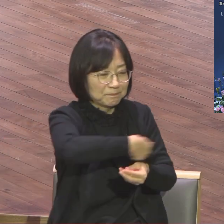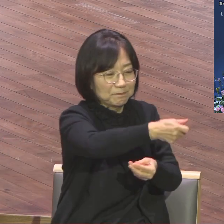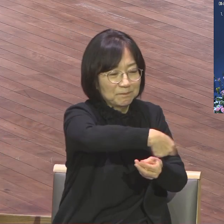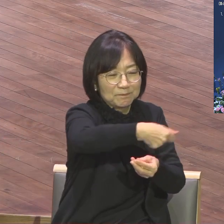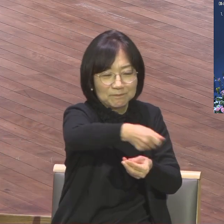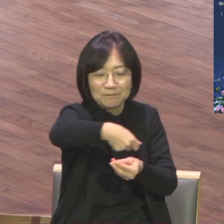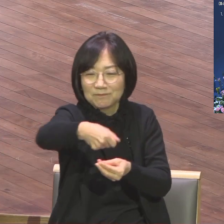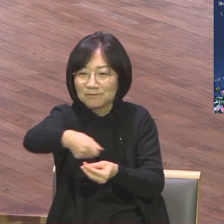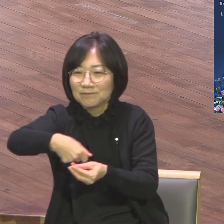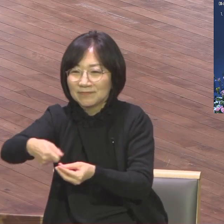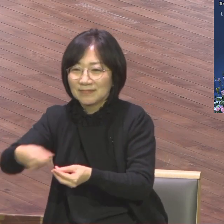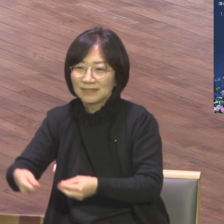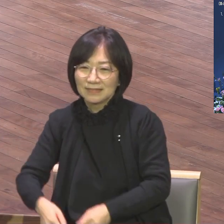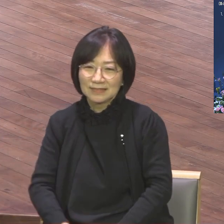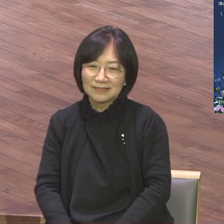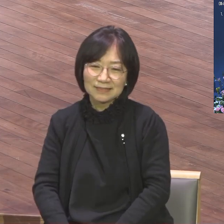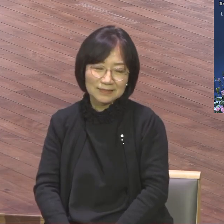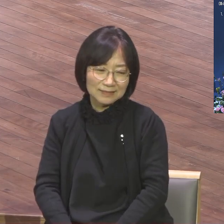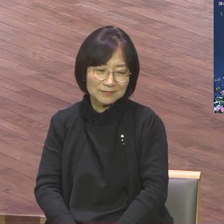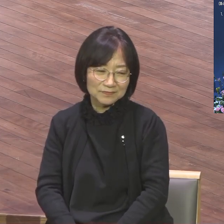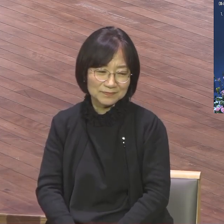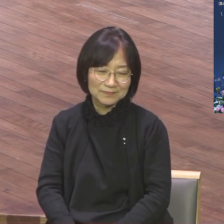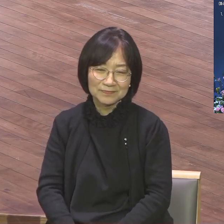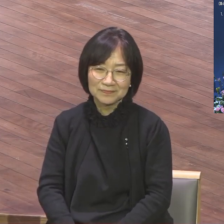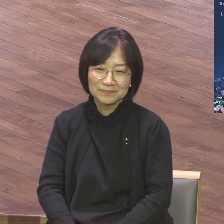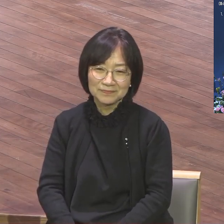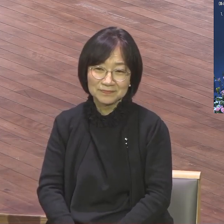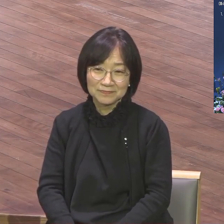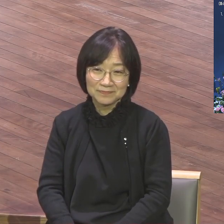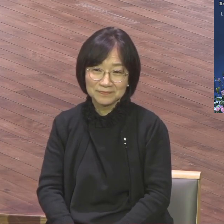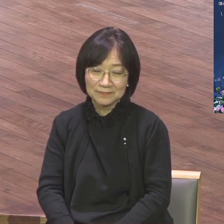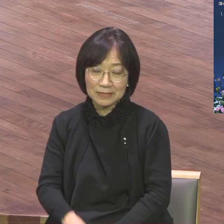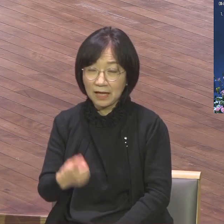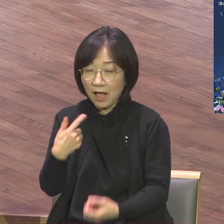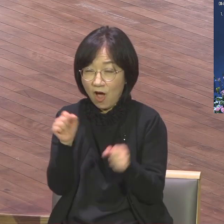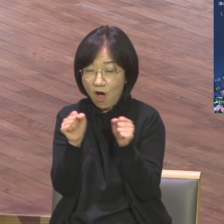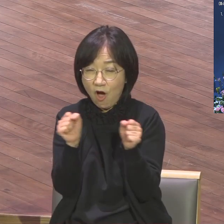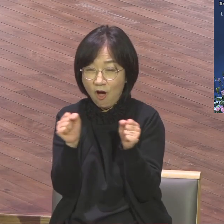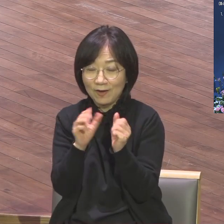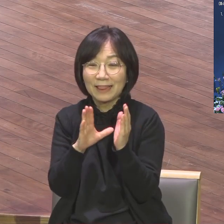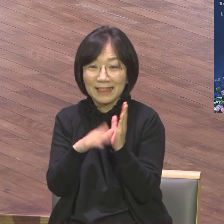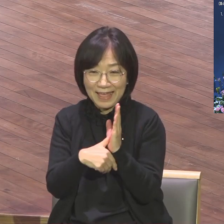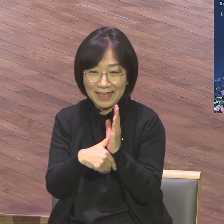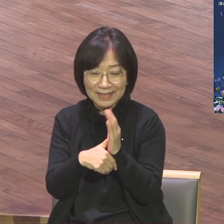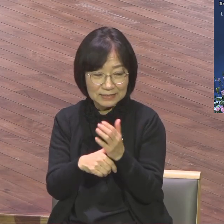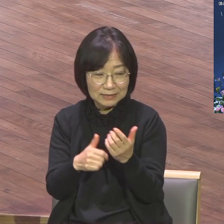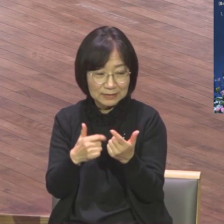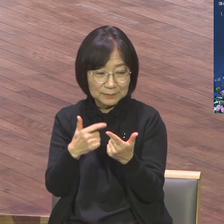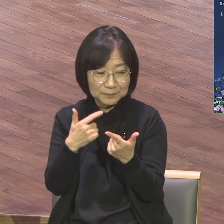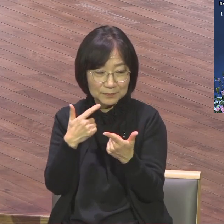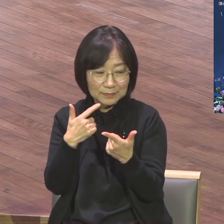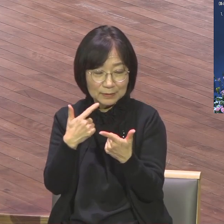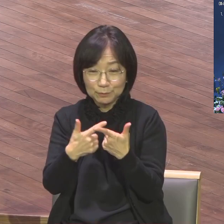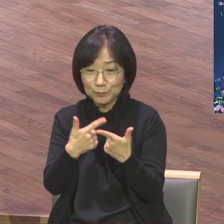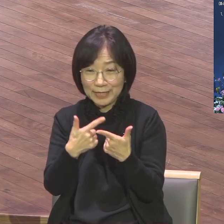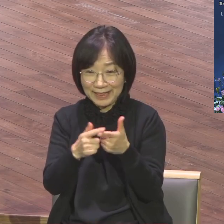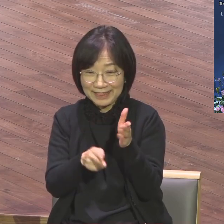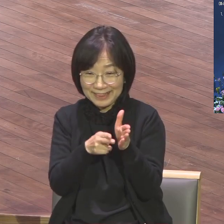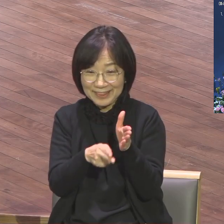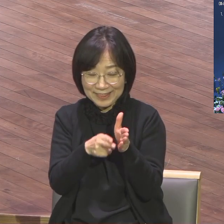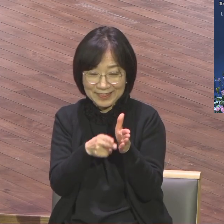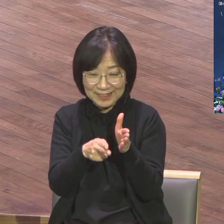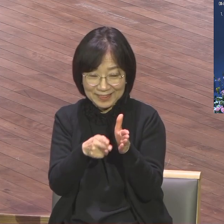가가지고 막 전도지 막 나눠줘요. 그 겨울 되면요 부산역에 가서 확 내리잖아요.